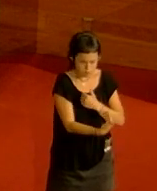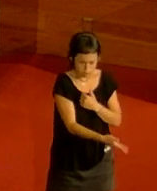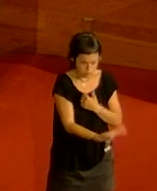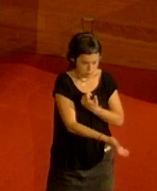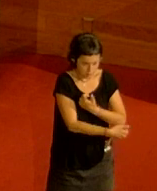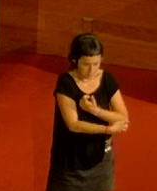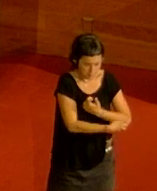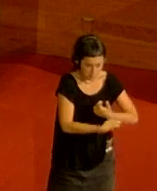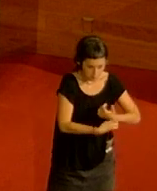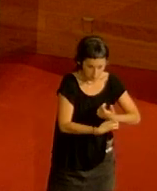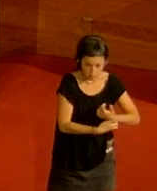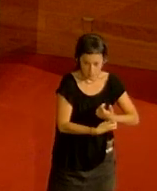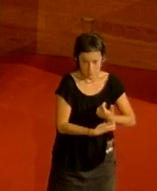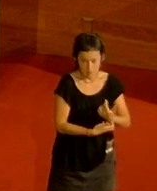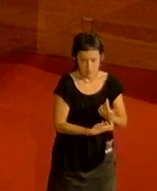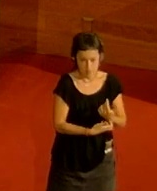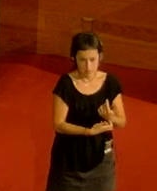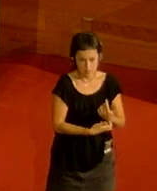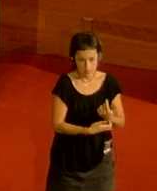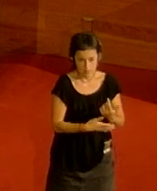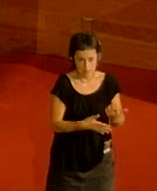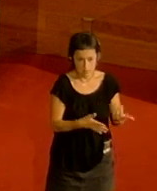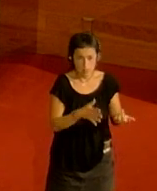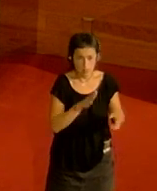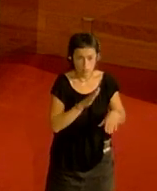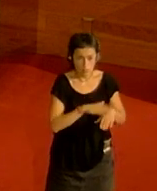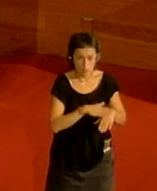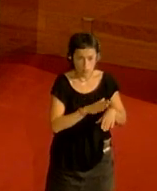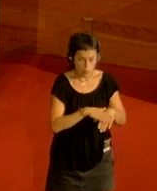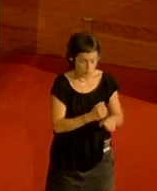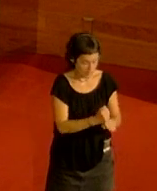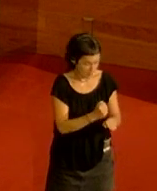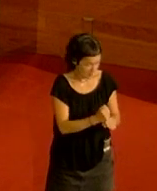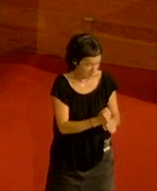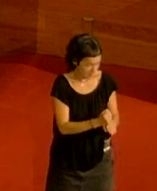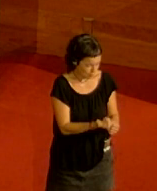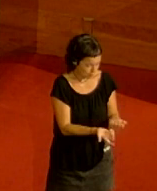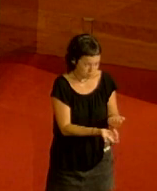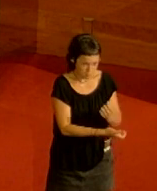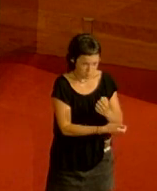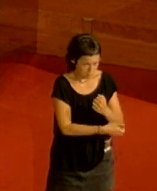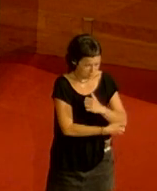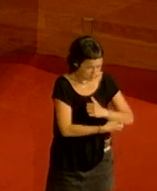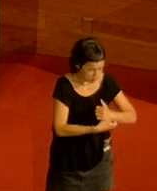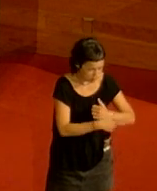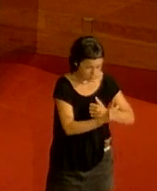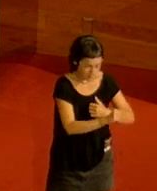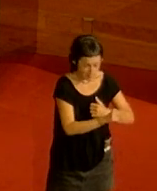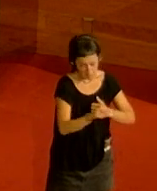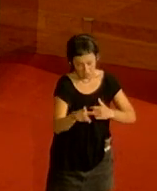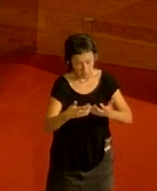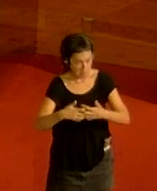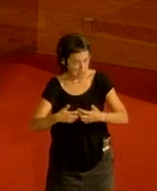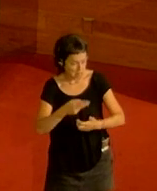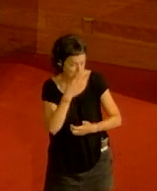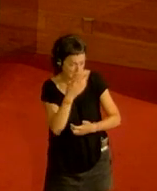eh Perdón aquellos cuyos trabajos precarios son tan sumamente baratos y rentables para la industria que todavía